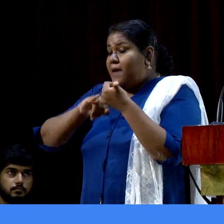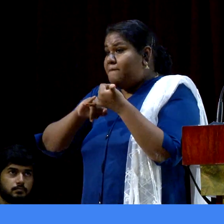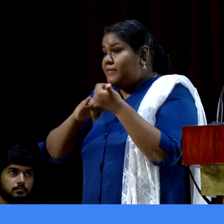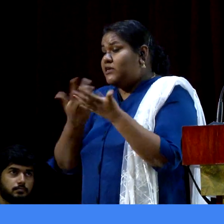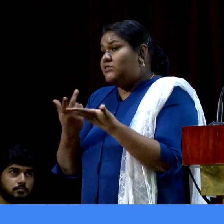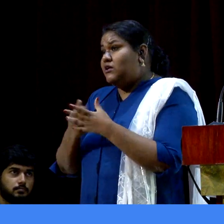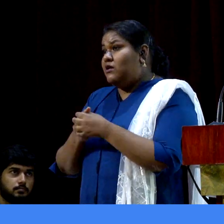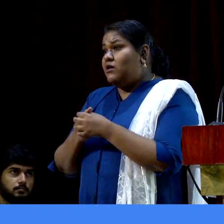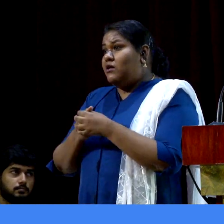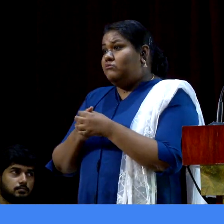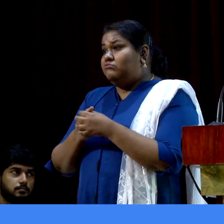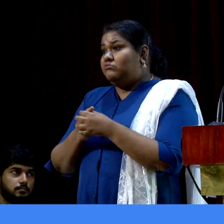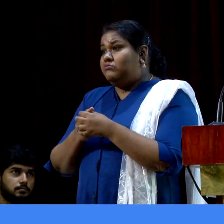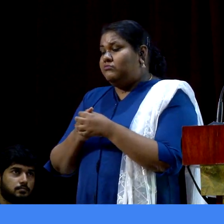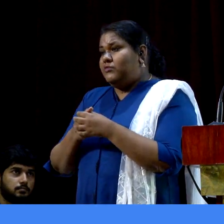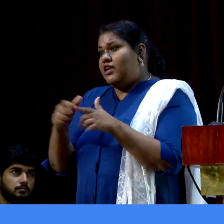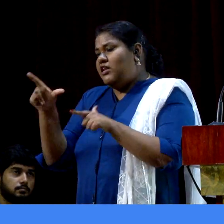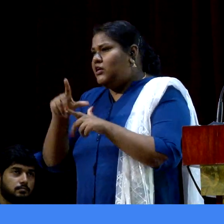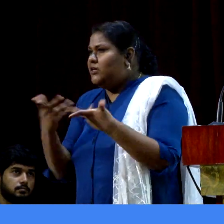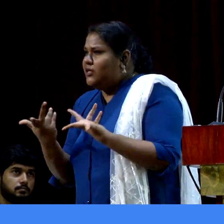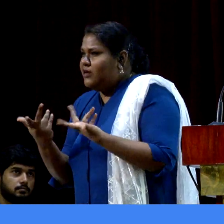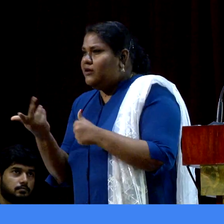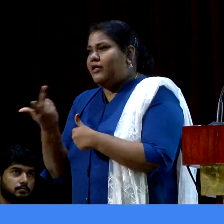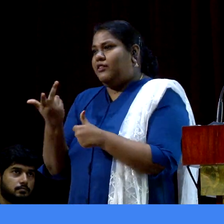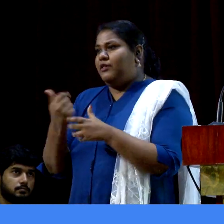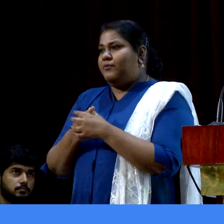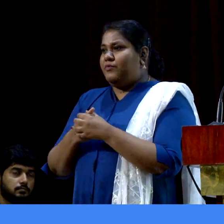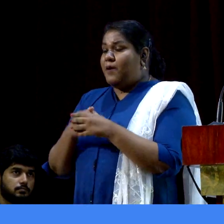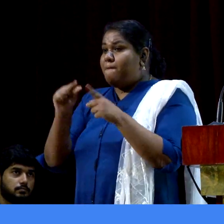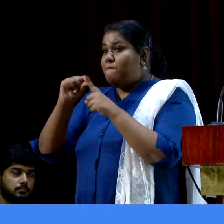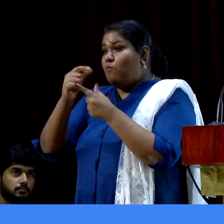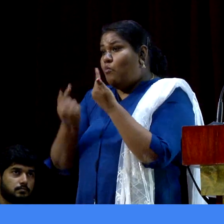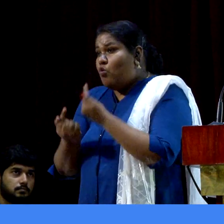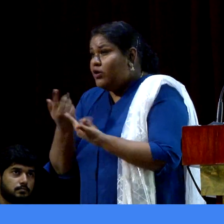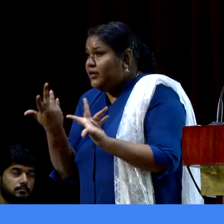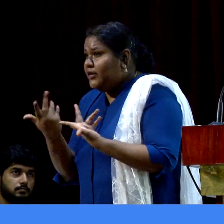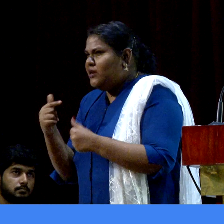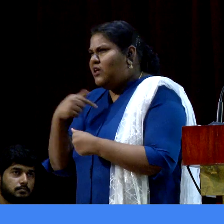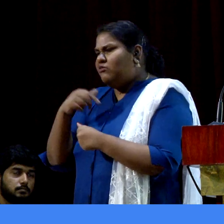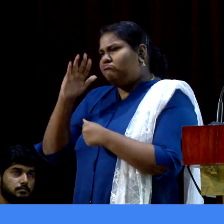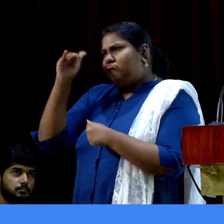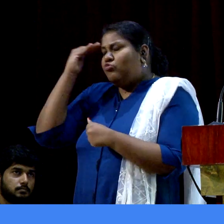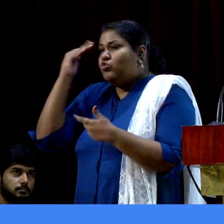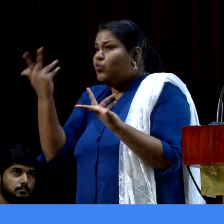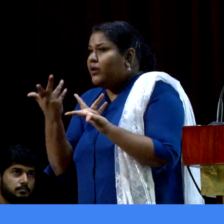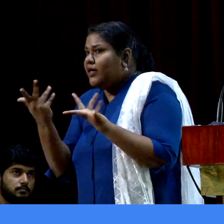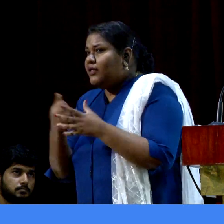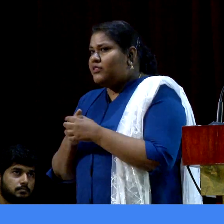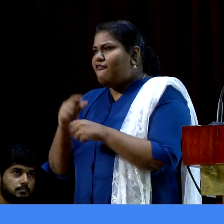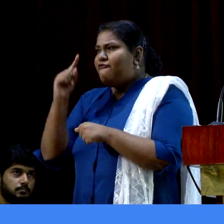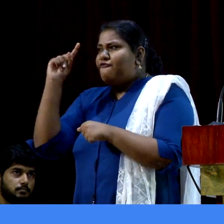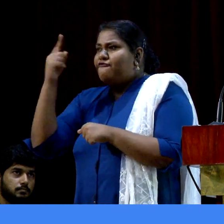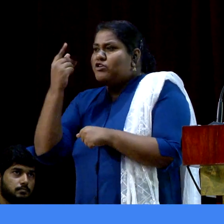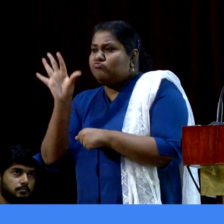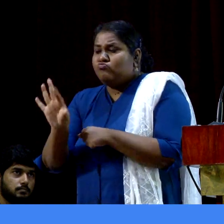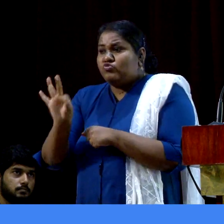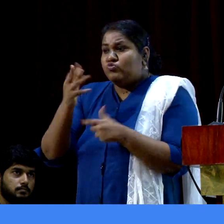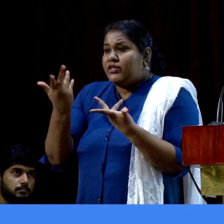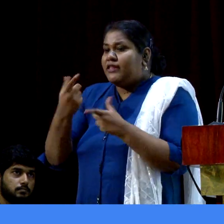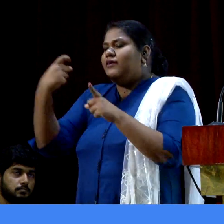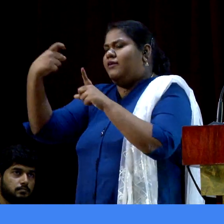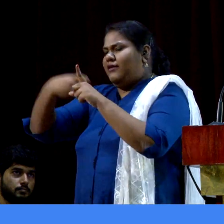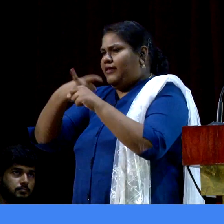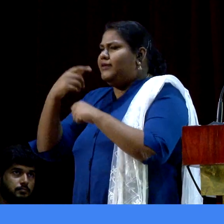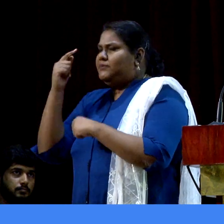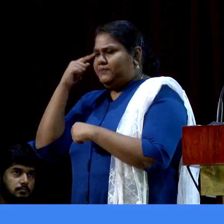தலைமையிலான அரசு, பொதுவுடைமை அரசு, நான் அறிந்து உலகில் தேர்ந்தெடுக்கப்பட்ட முதல் அரசு என்று சொன்னால் அது கேரளாவில்